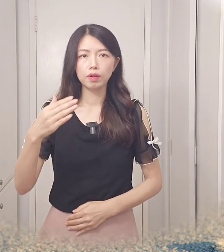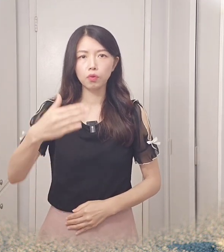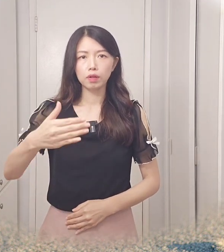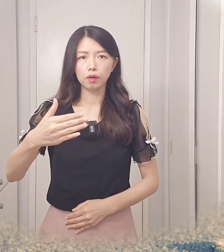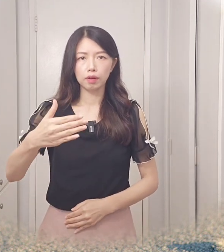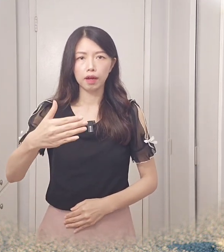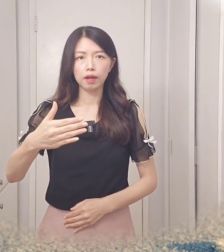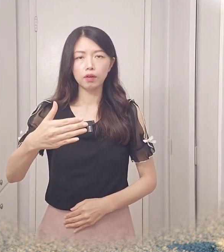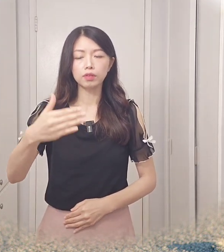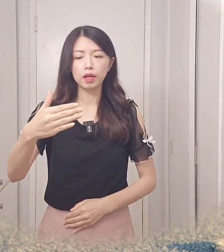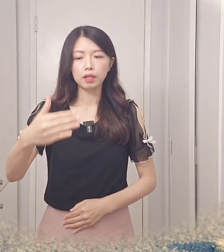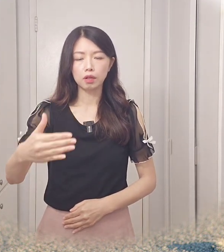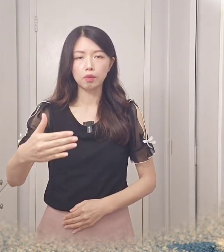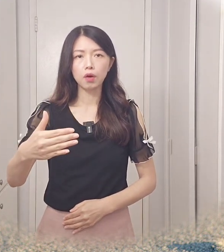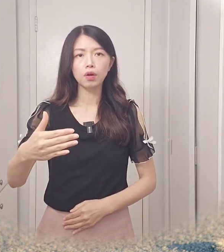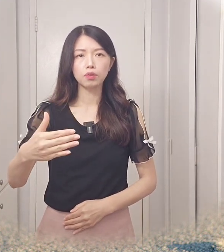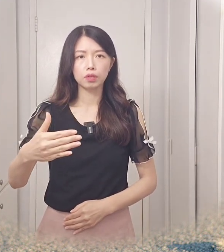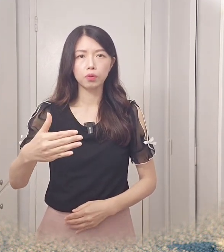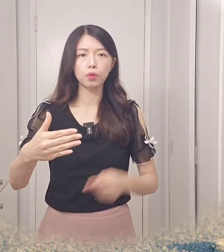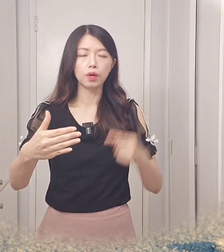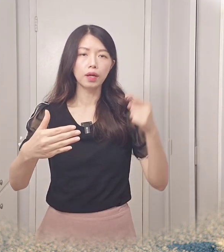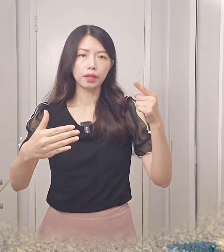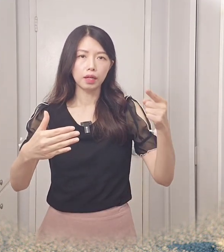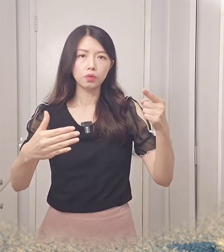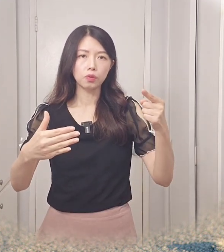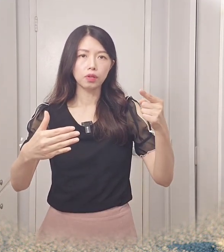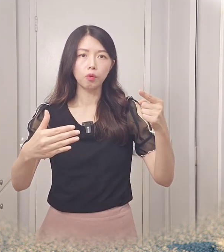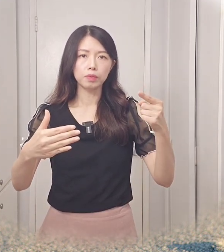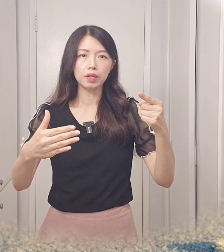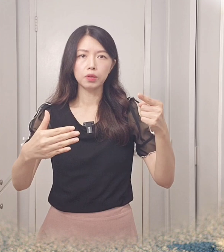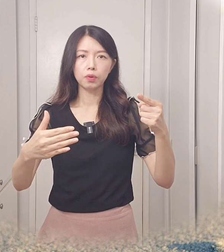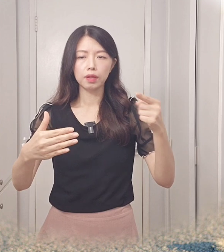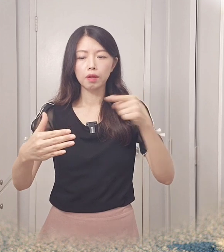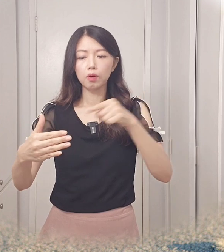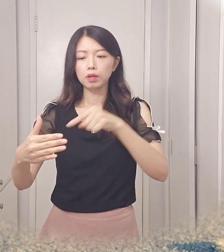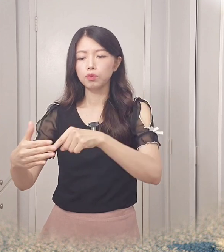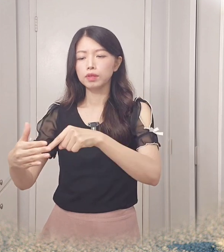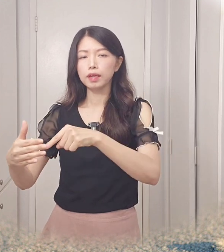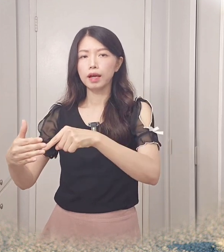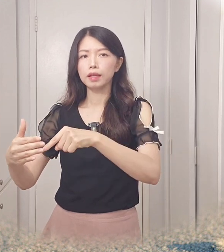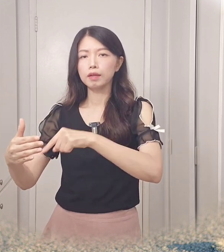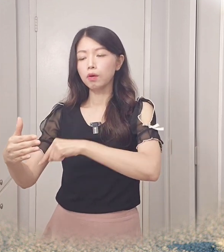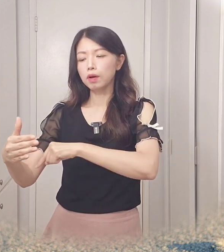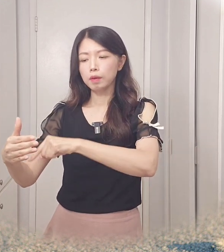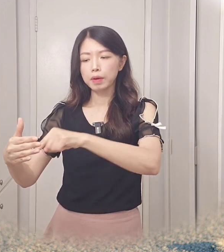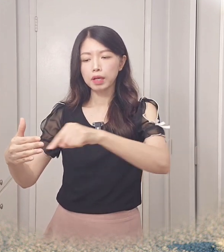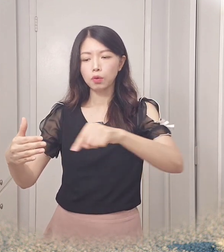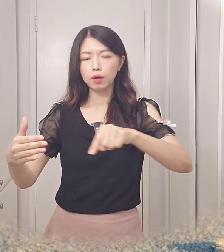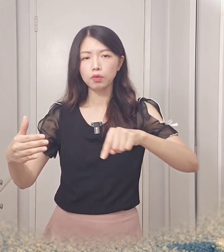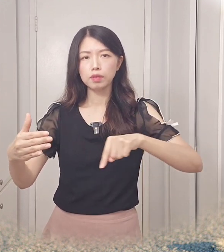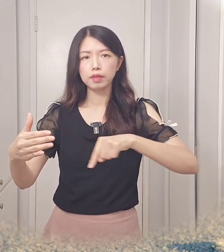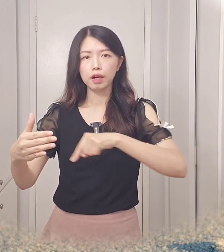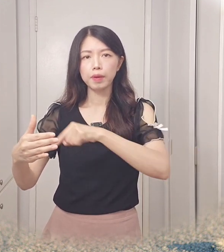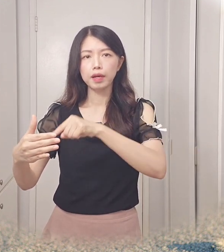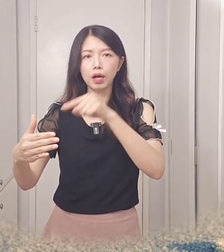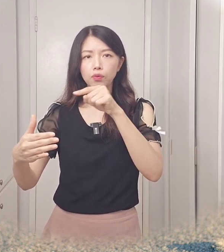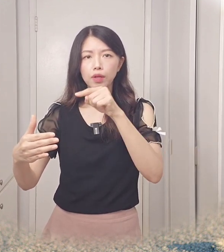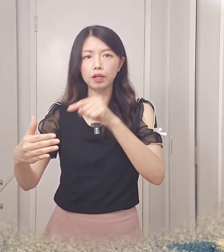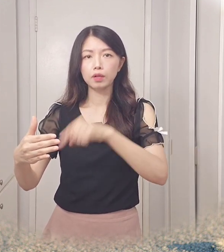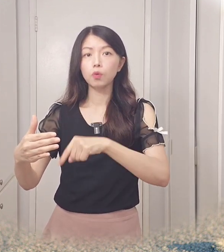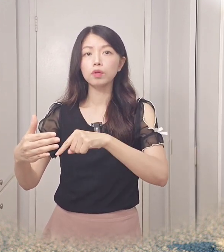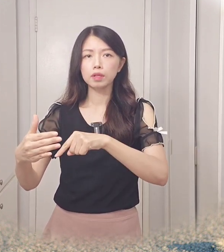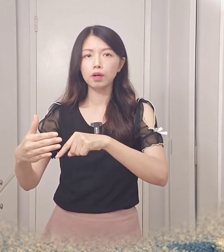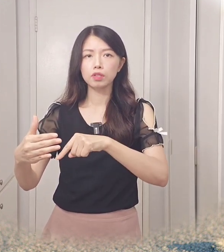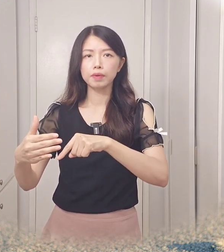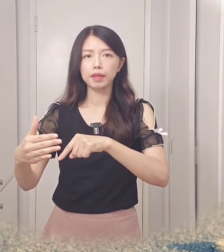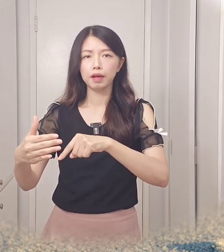수어는 왼손이 이렇게 울타리처럼 세워주시고 다른 손은 검지를 이용해서 이 울타리 안에서 한 바퀴 돌려주신 다음에